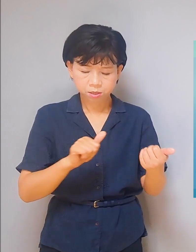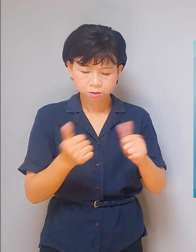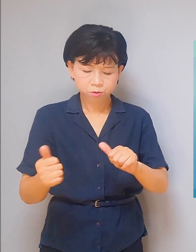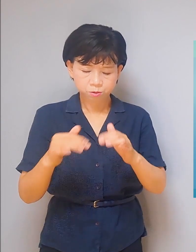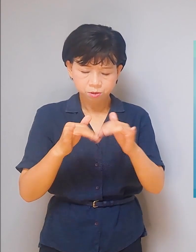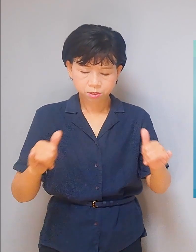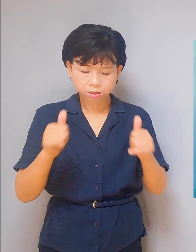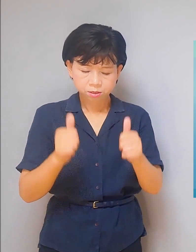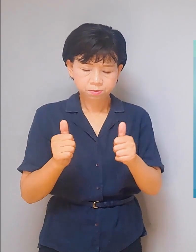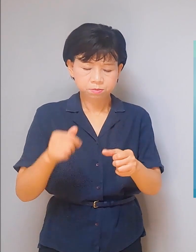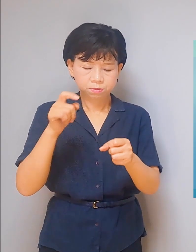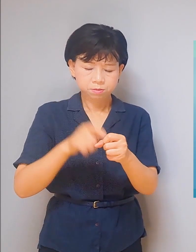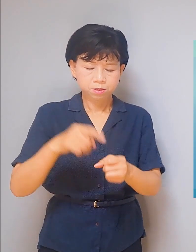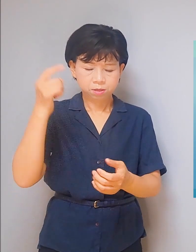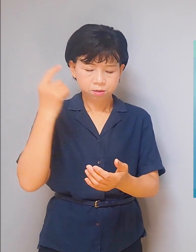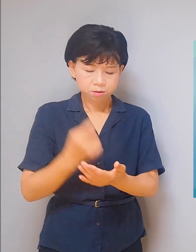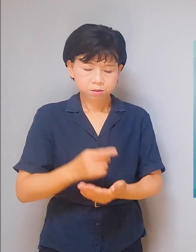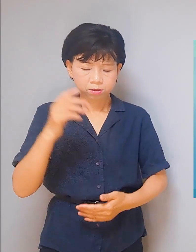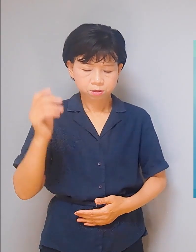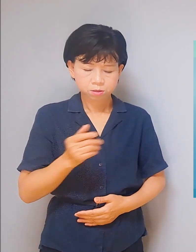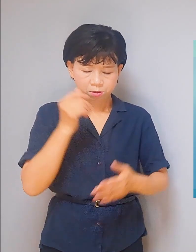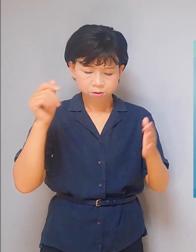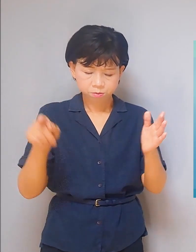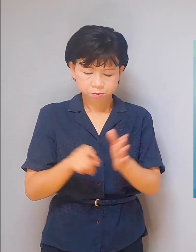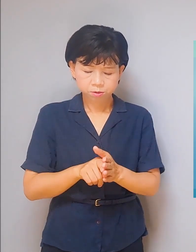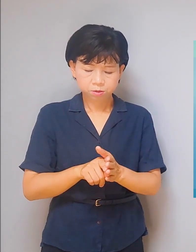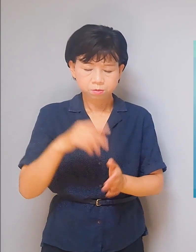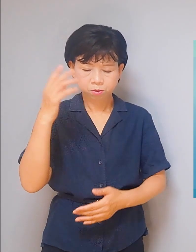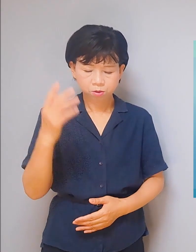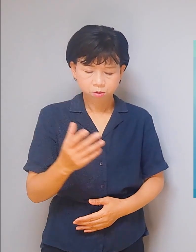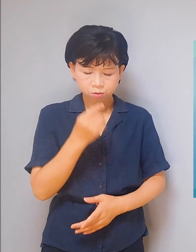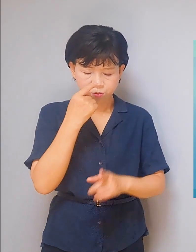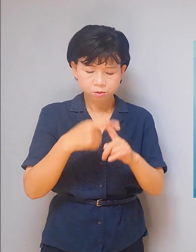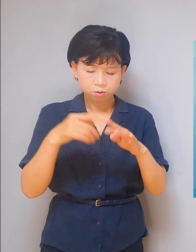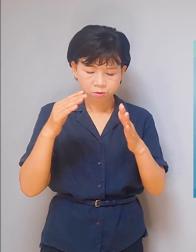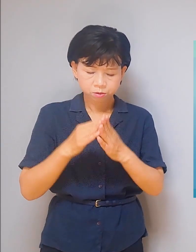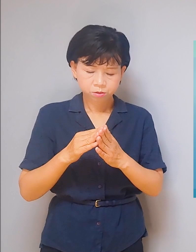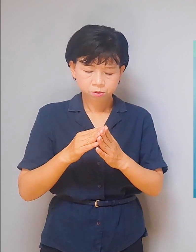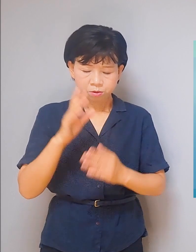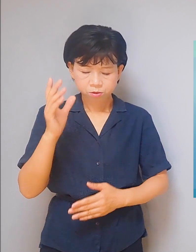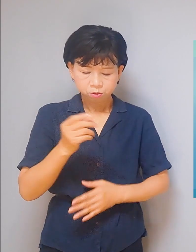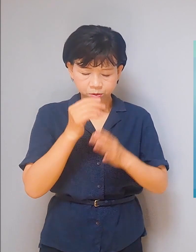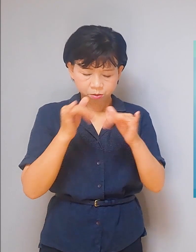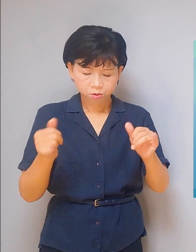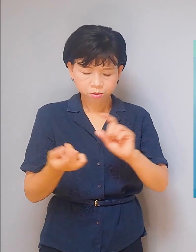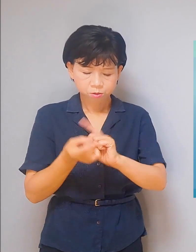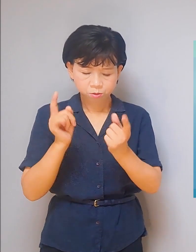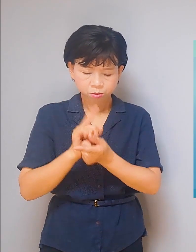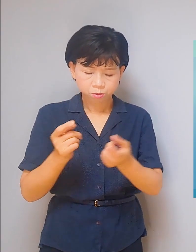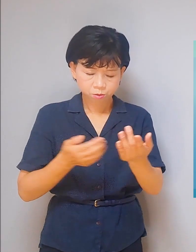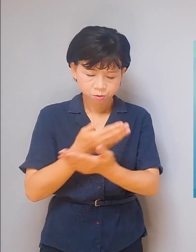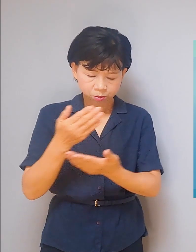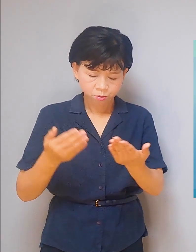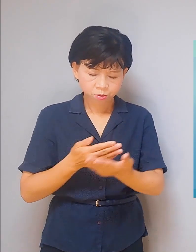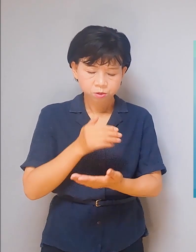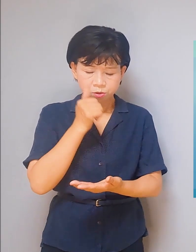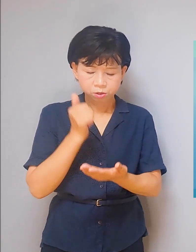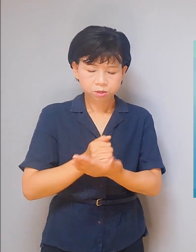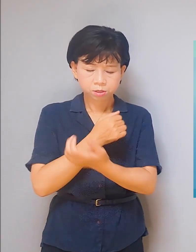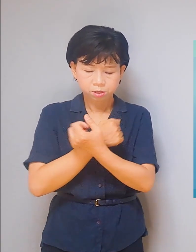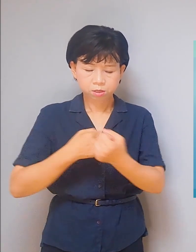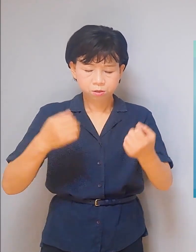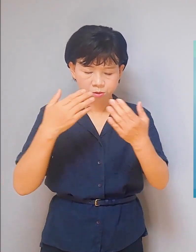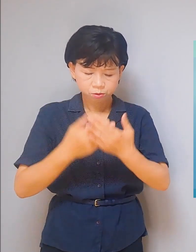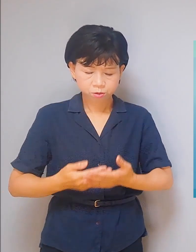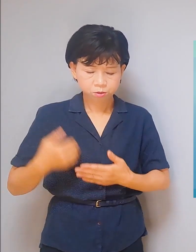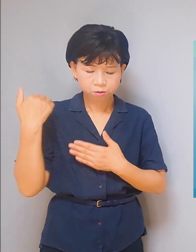자를 심판하러 오시리라. 성령을 믿사오며 거룩한 공예와 성도가 서로 교통하는 것과